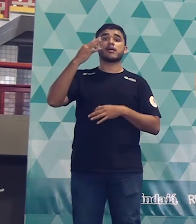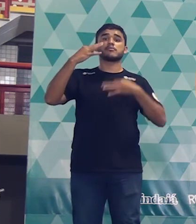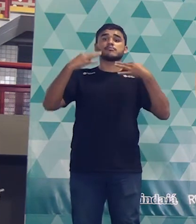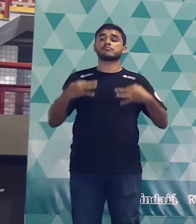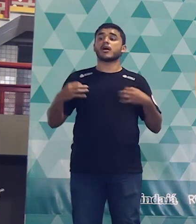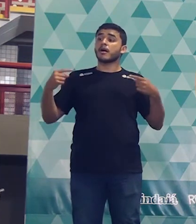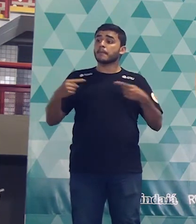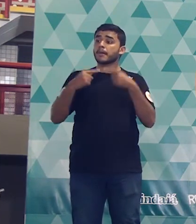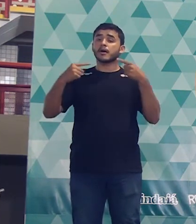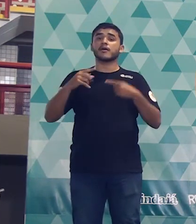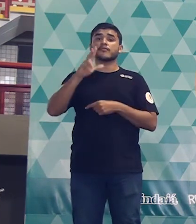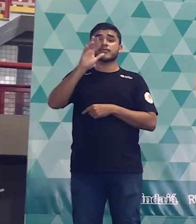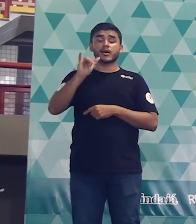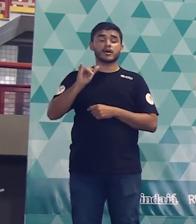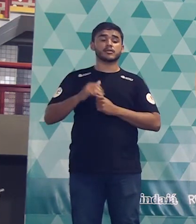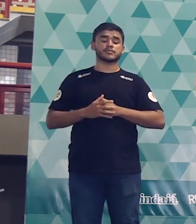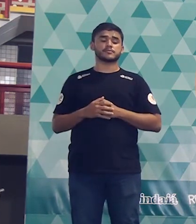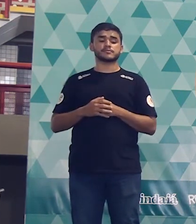isso